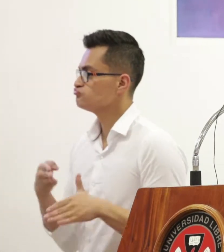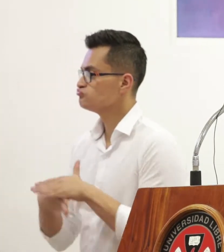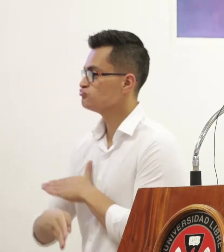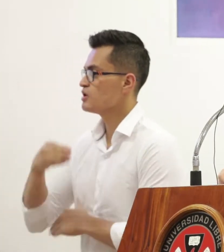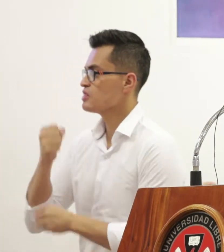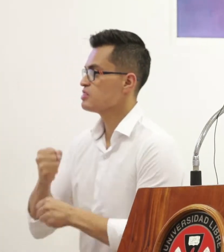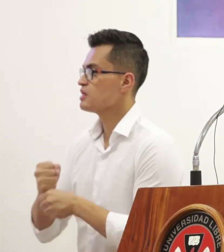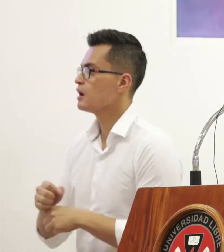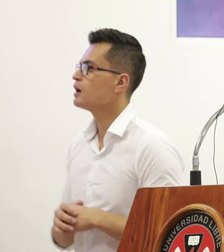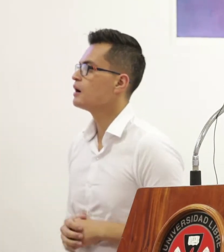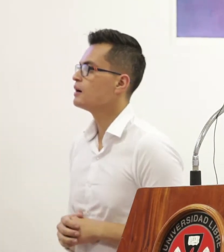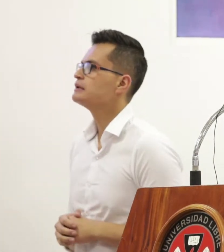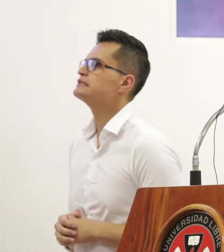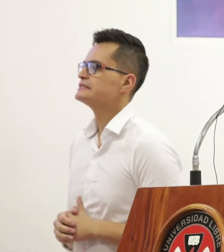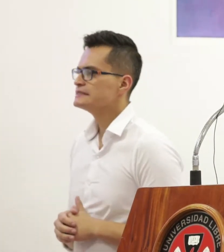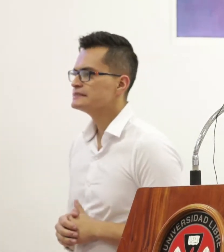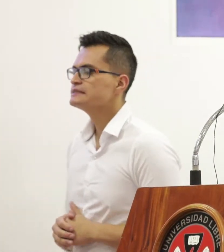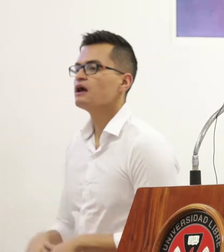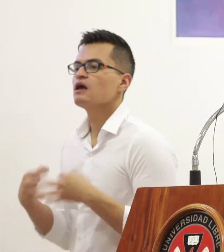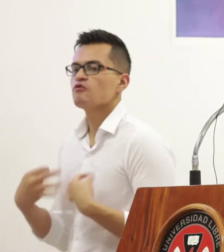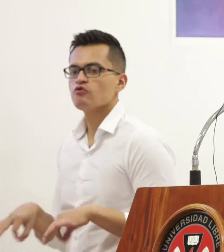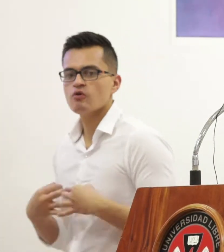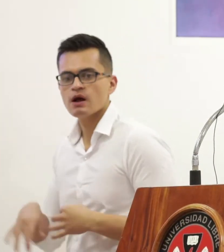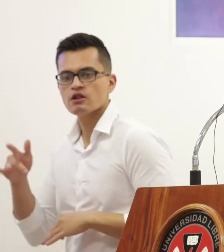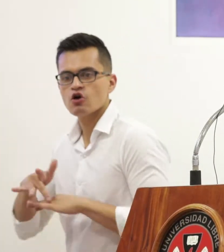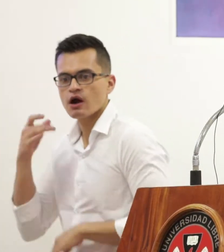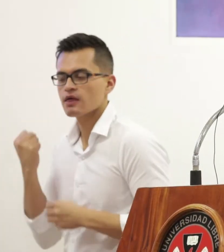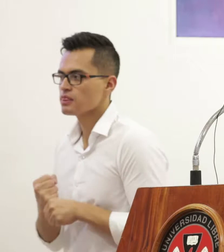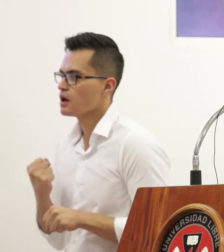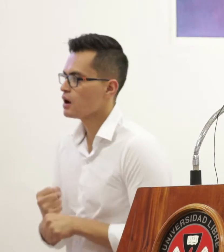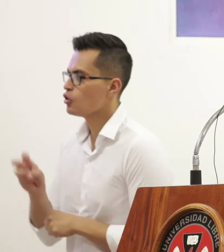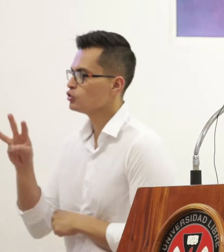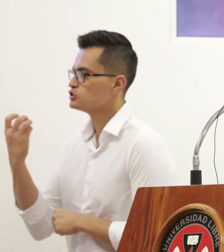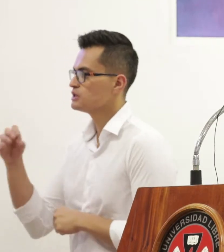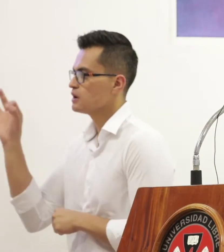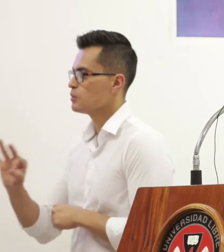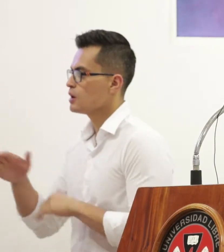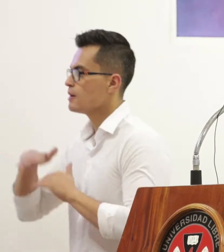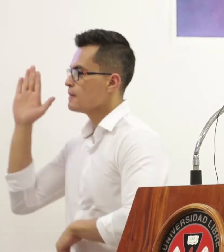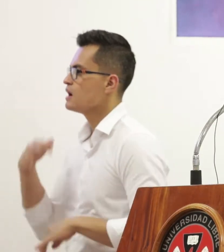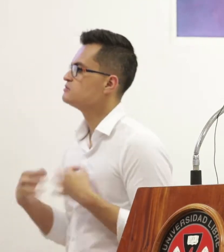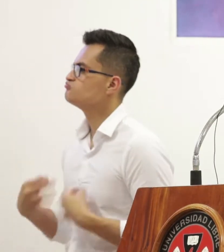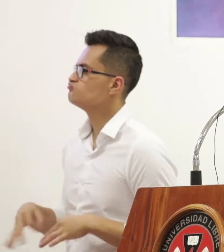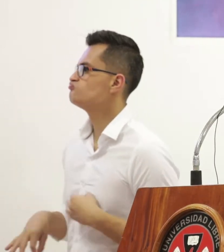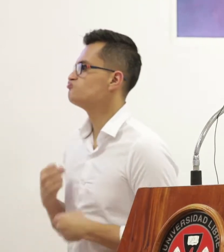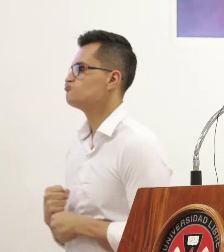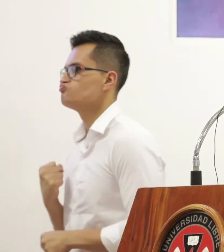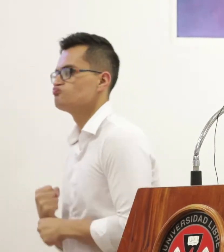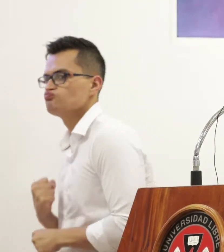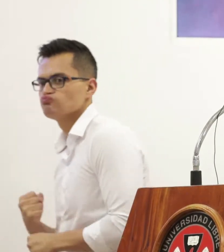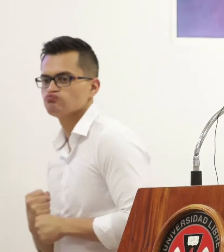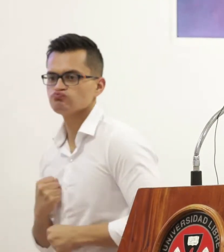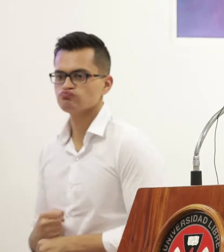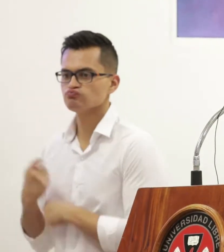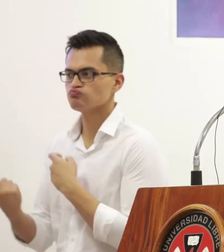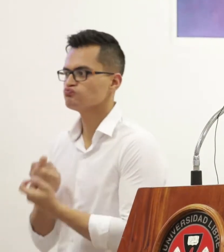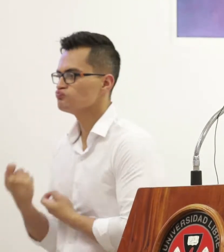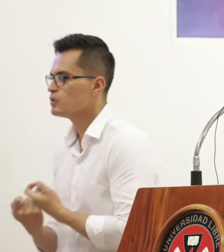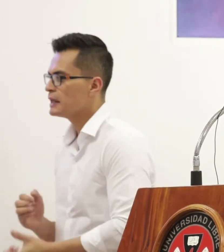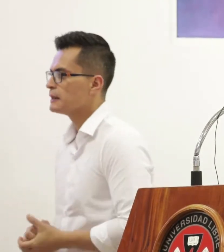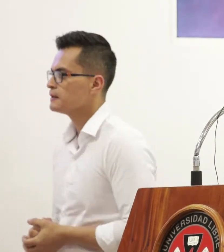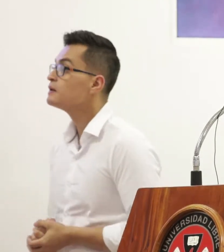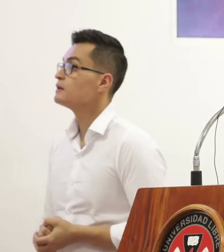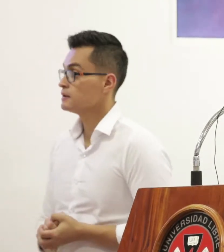el empleo informal los golpea en más de un 80%. De 32 personas de